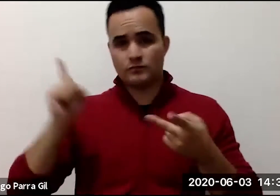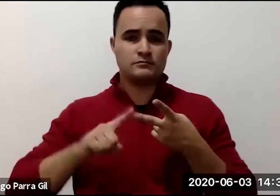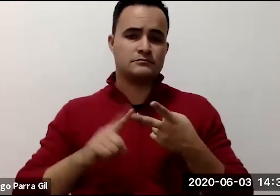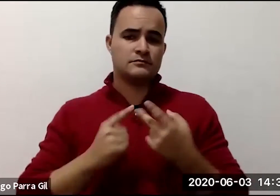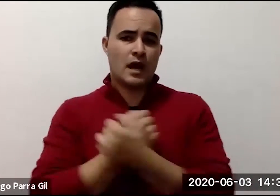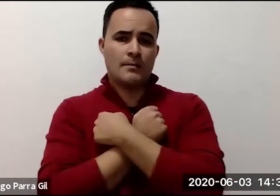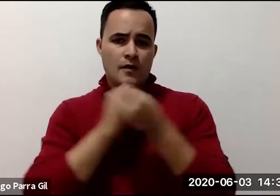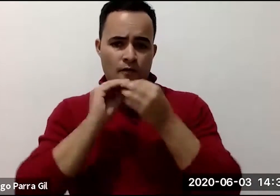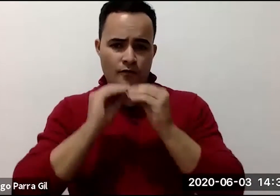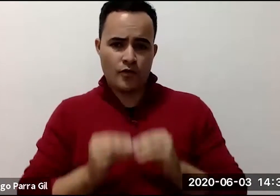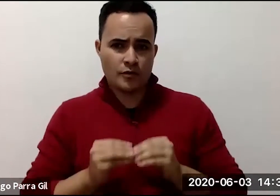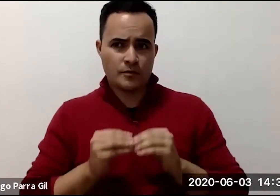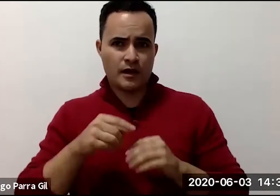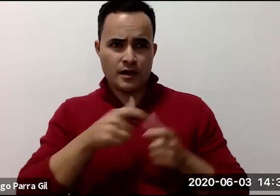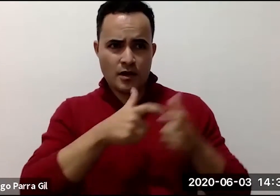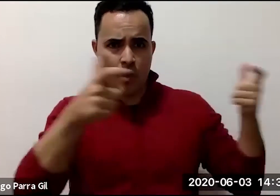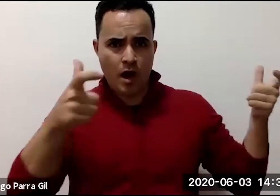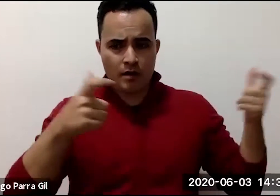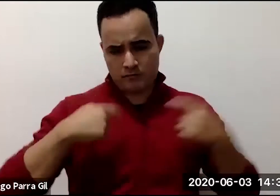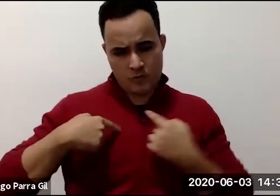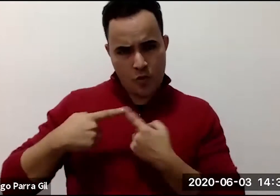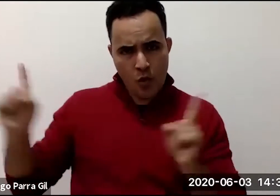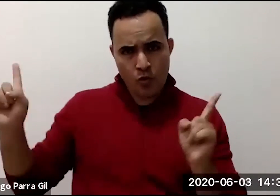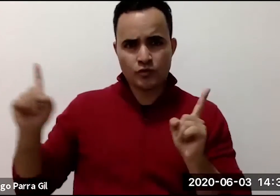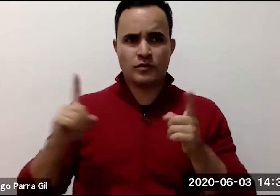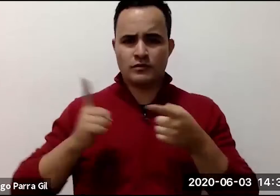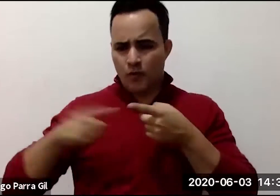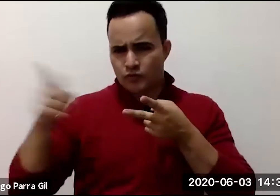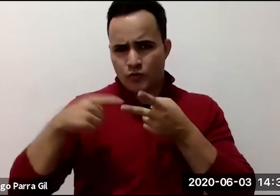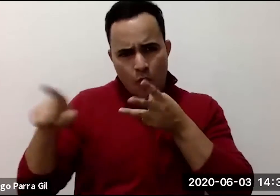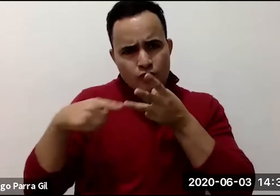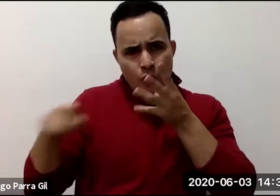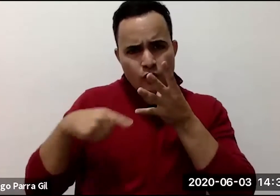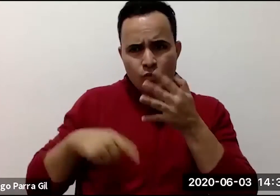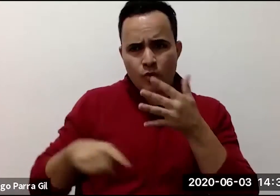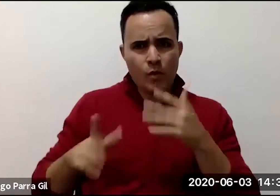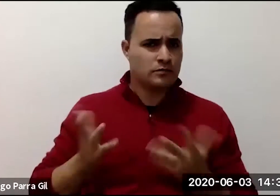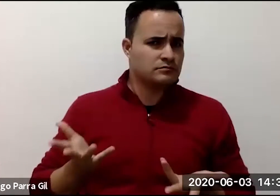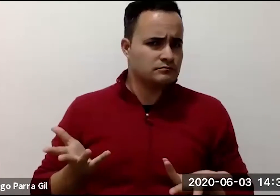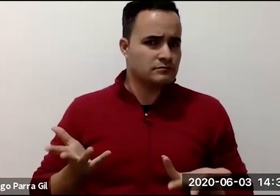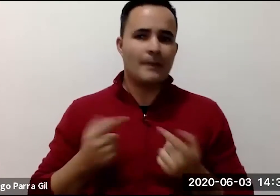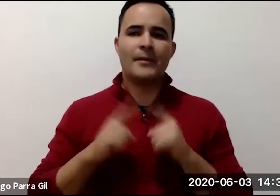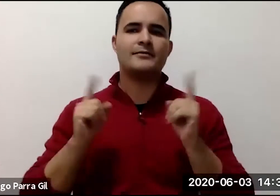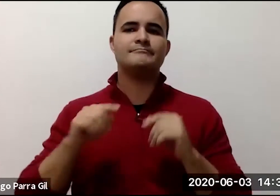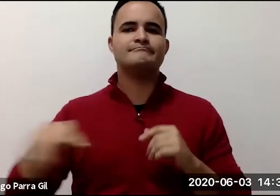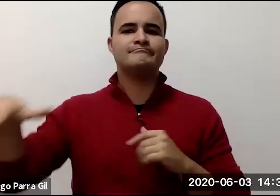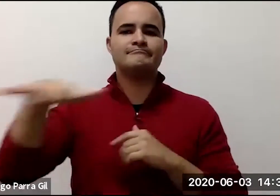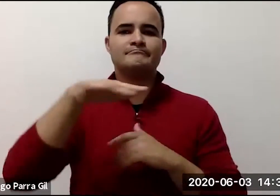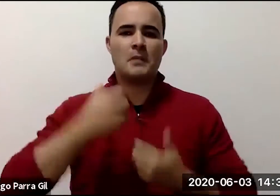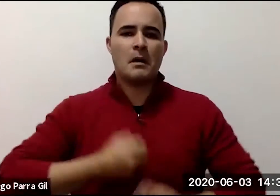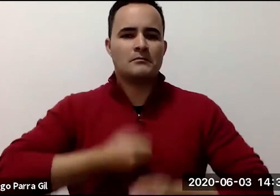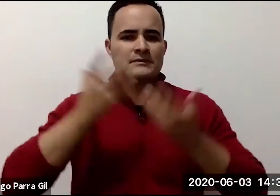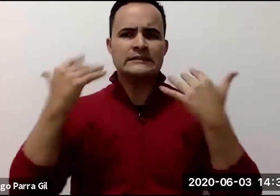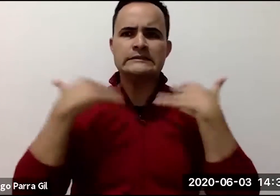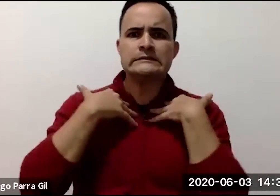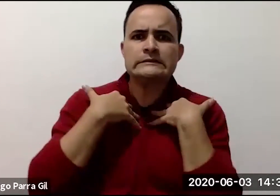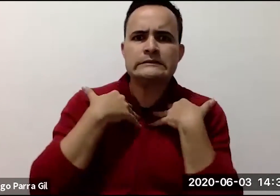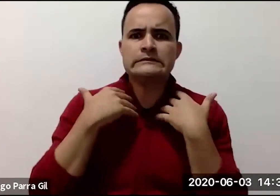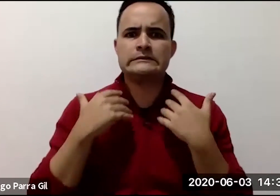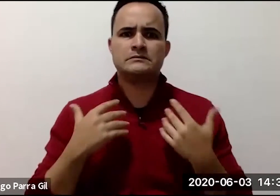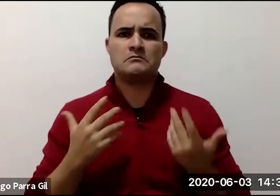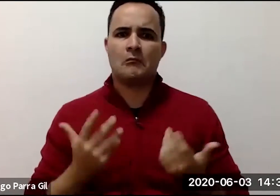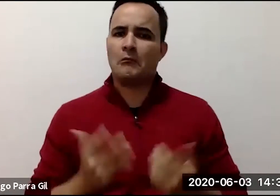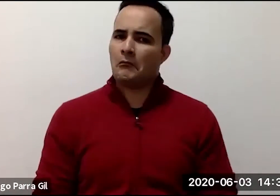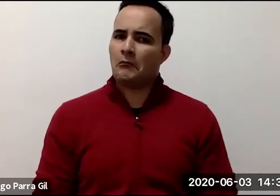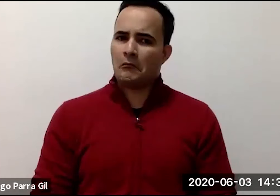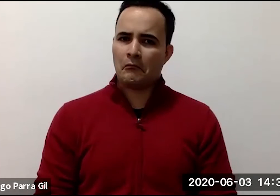de estar o hacer, ¿no? O sea, muchas formas, pero pues no se habla de esos afectos o ese estrés que se siente al no pertenecer a la